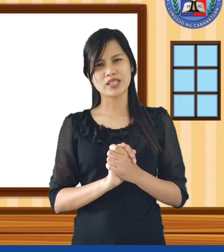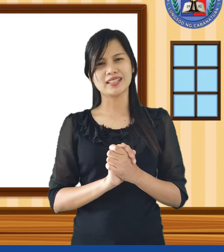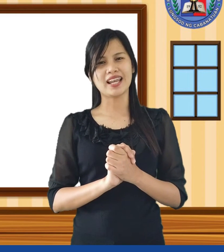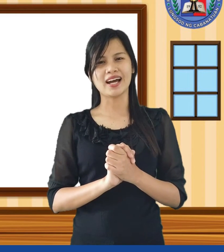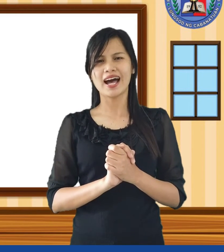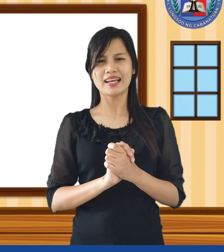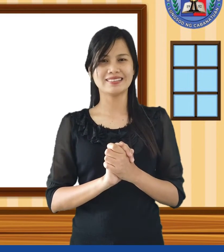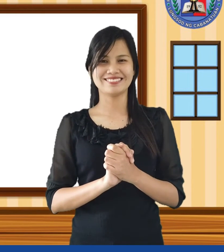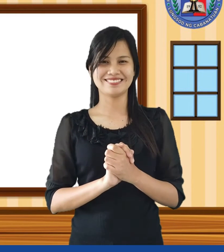Napakahuhusay talaga.